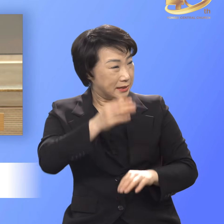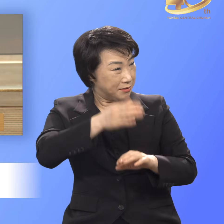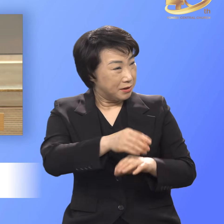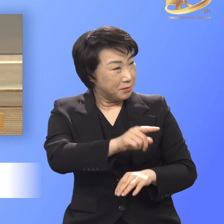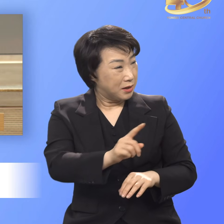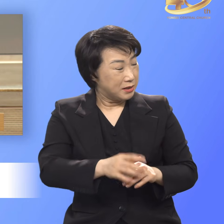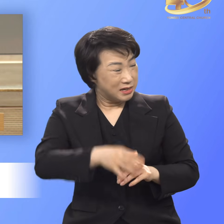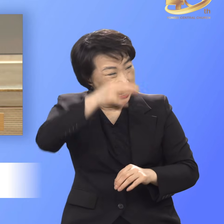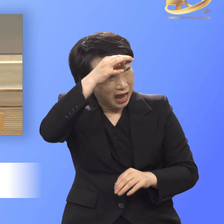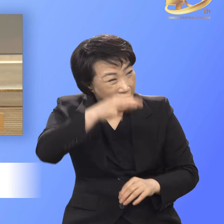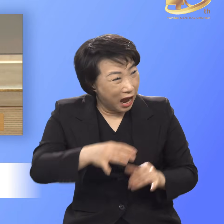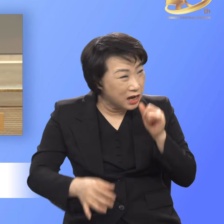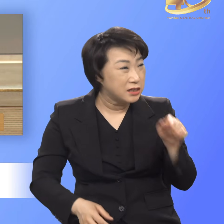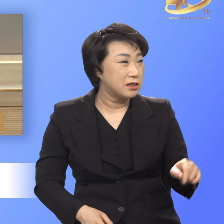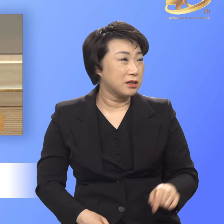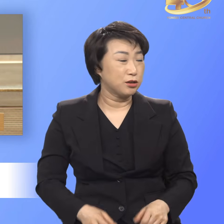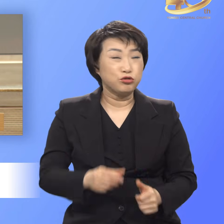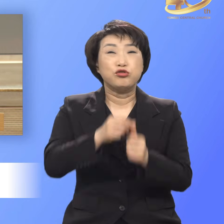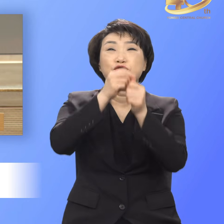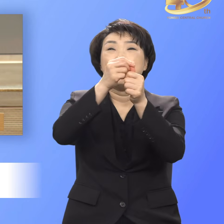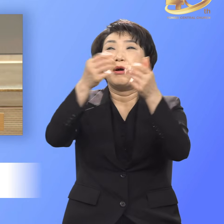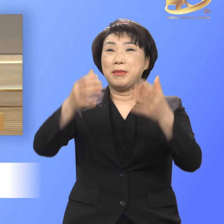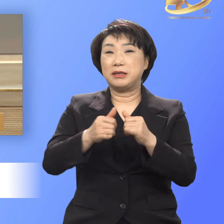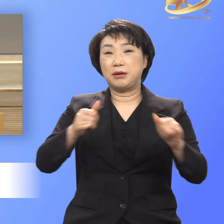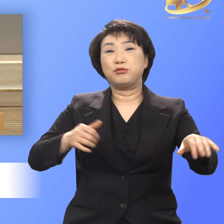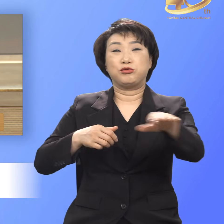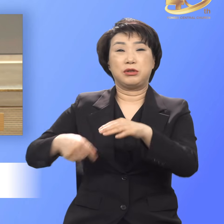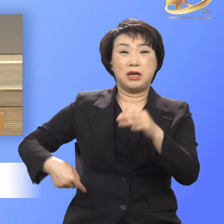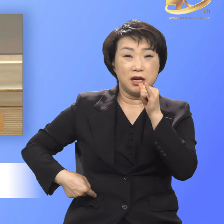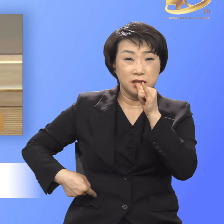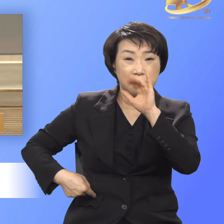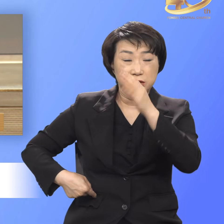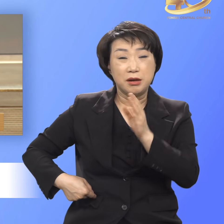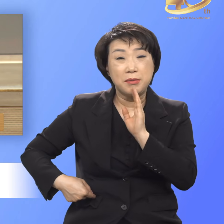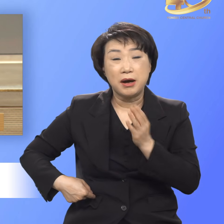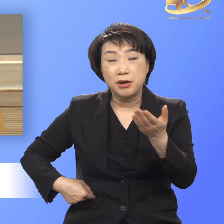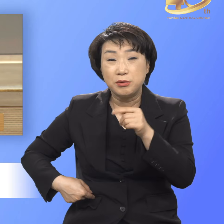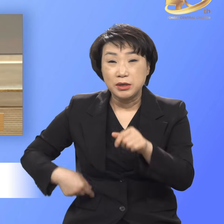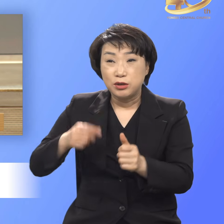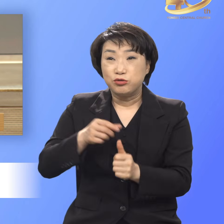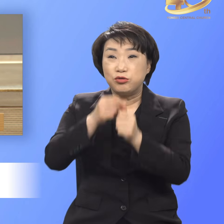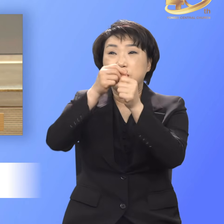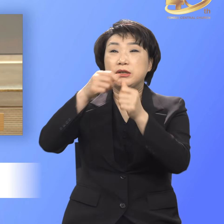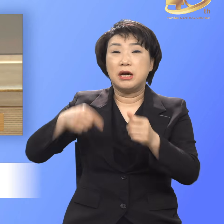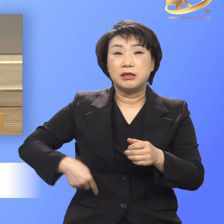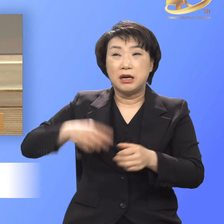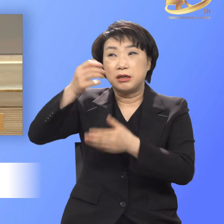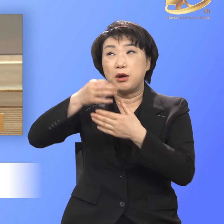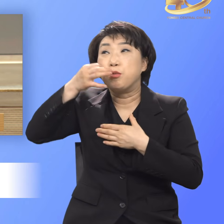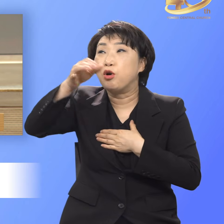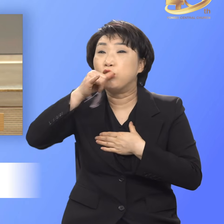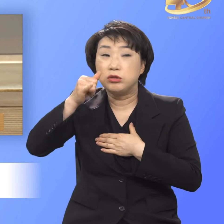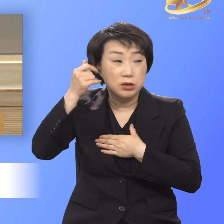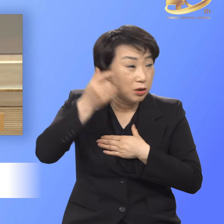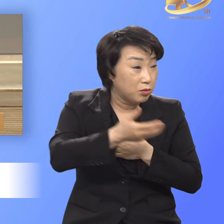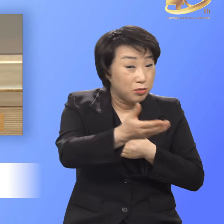양심이야. 구원받은 사람의 양심이라 이 양심. 그런데 그런 양심을 하나님께 보여요?